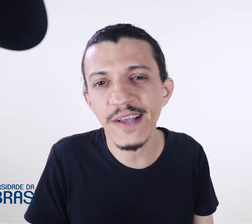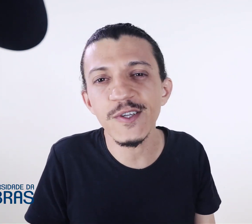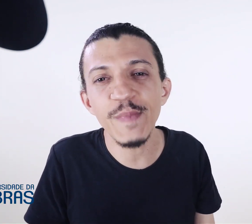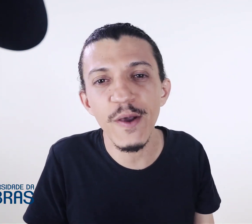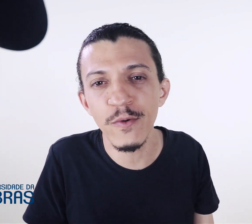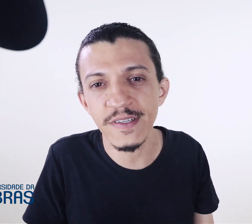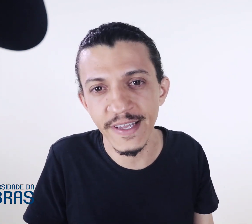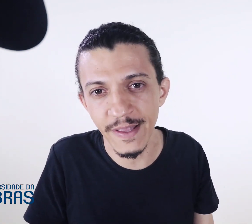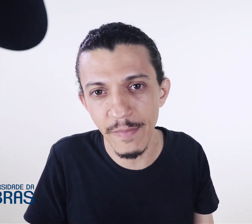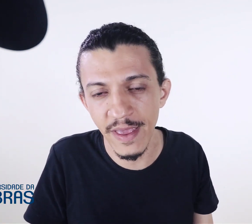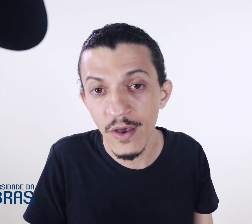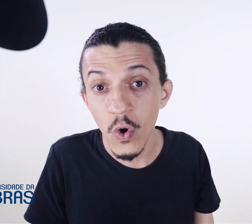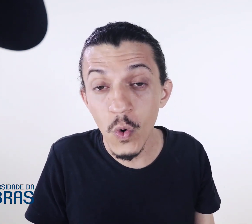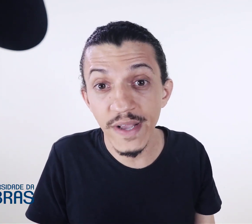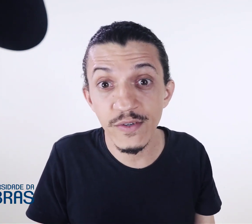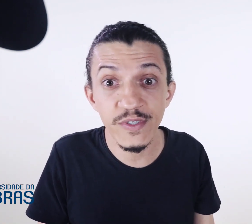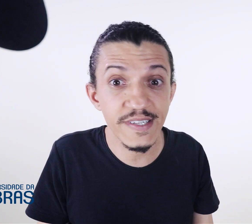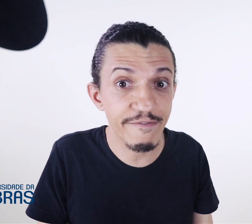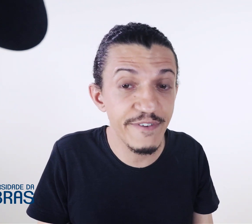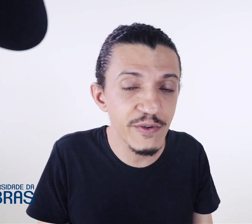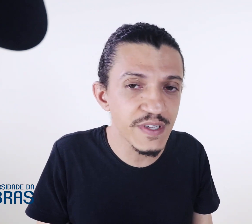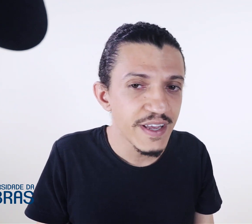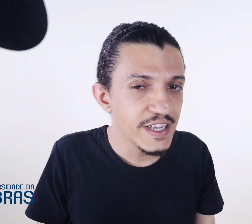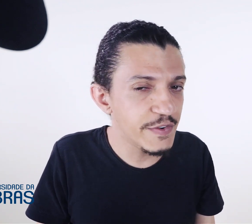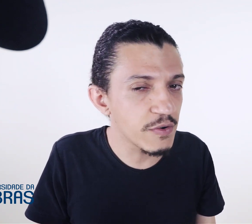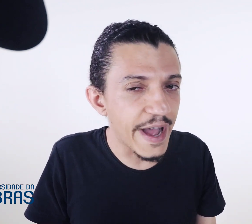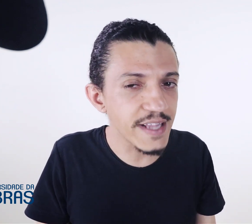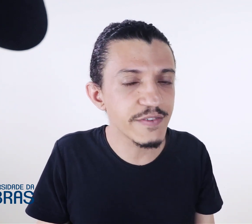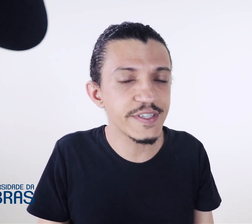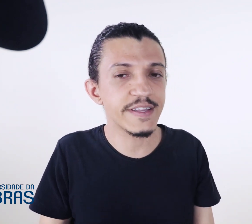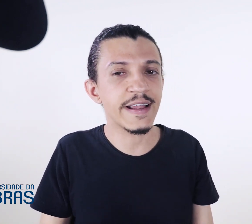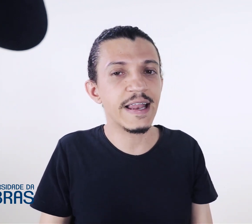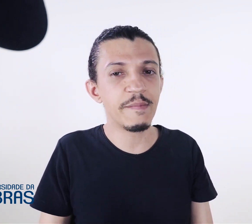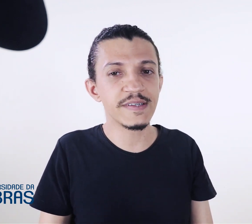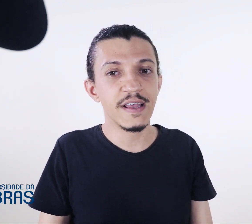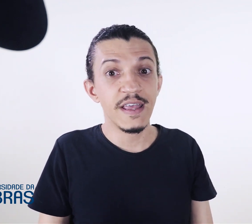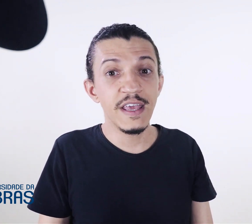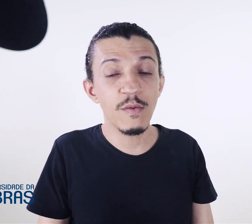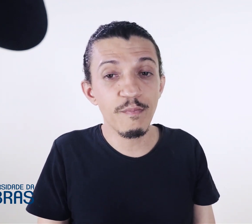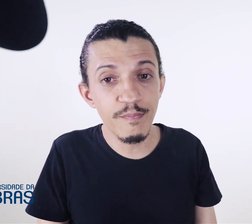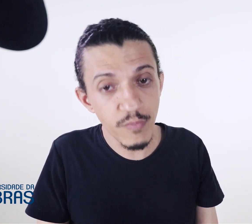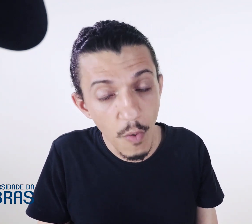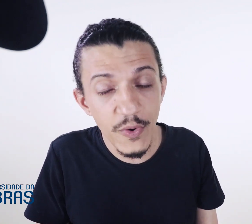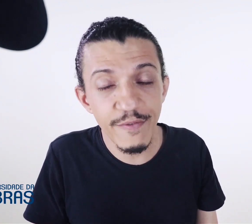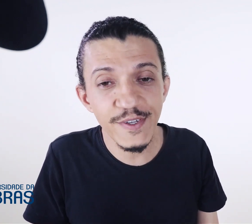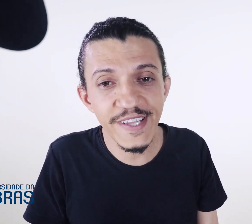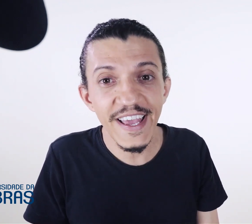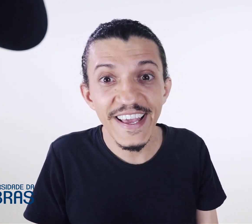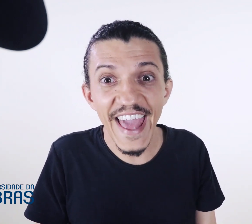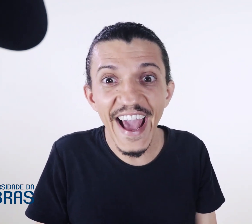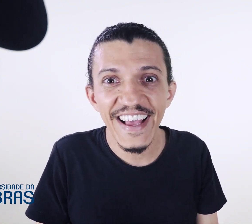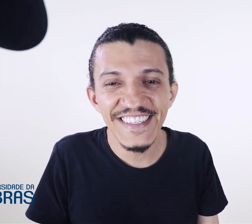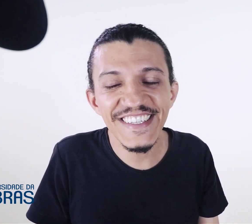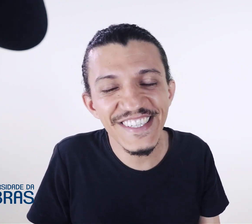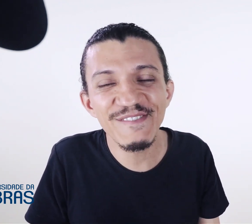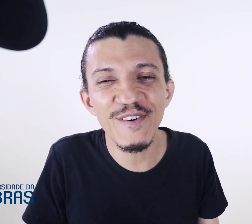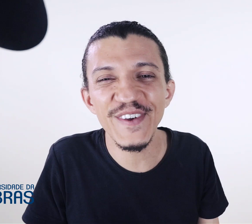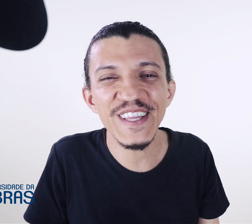suas perguntas aí também, ou quais são os desafios, dificuldades que você tem na Libras e como que você quer se desenvolver